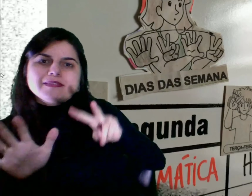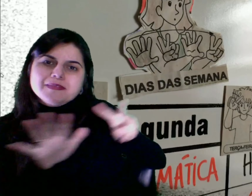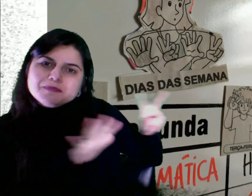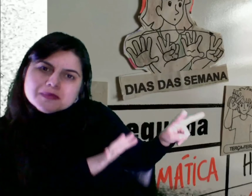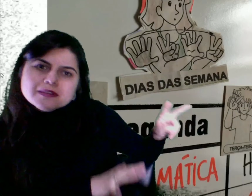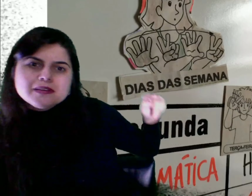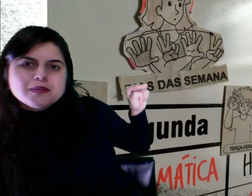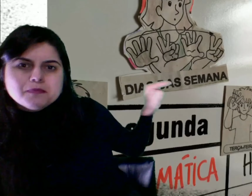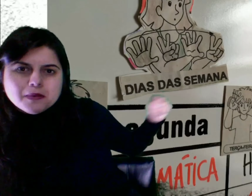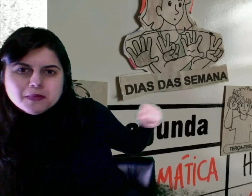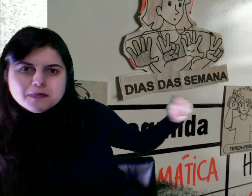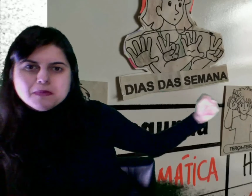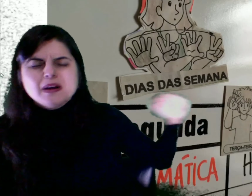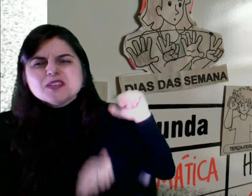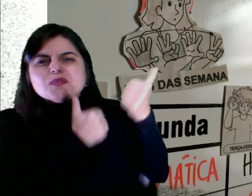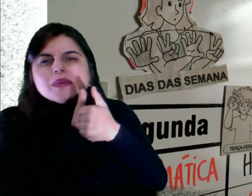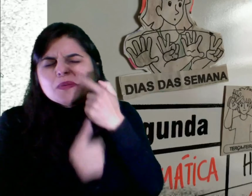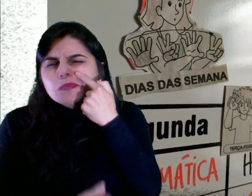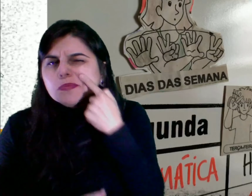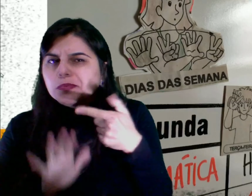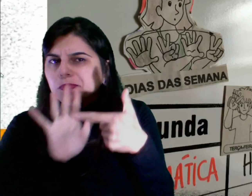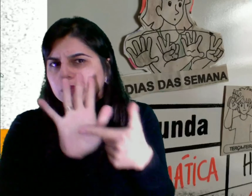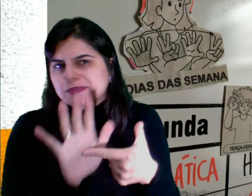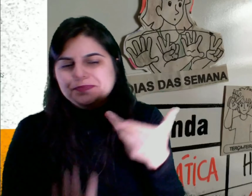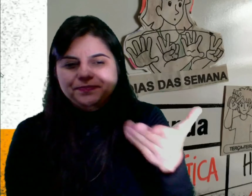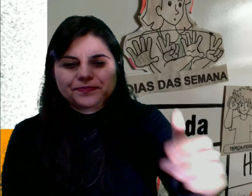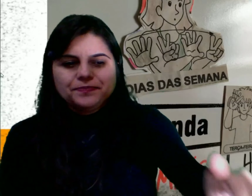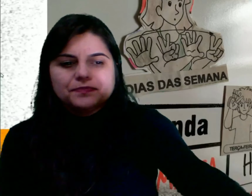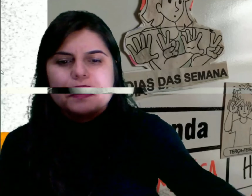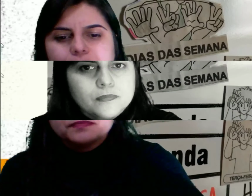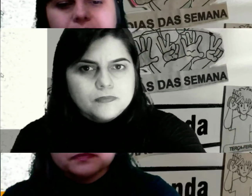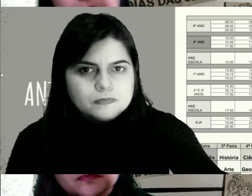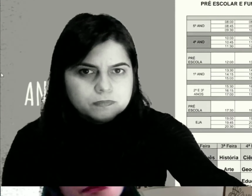Ó, por exemplo, aqui o sinal de dias da semana.